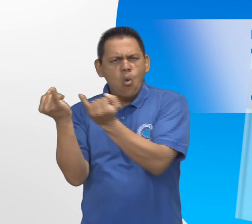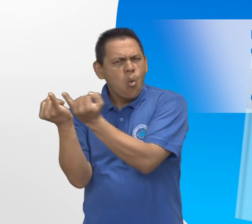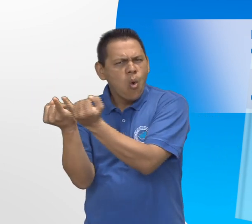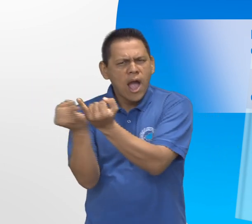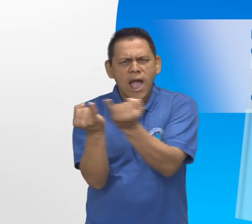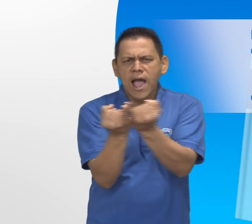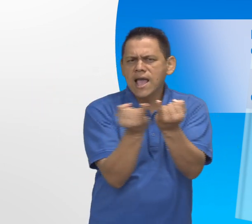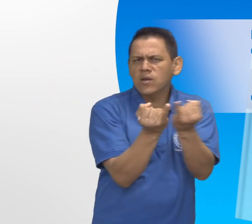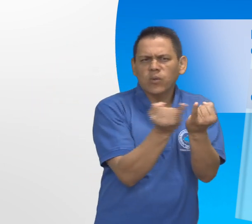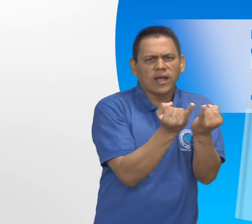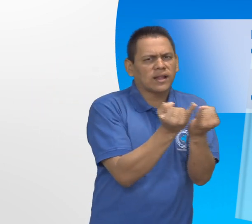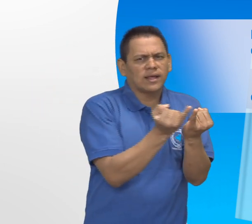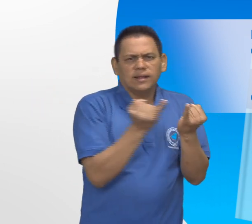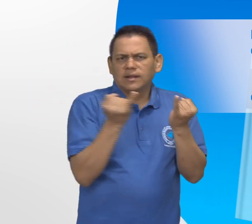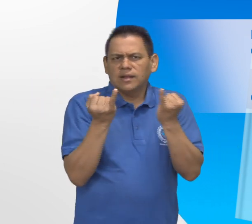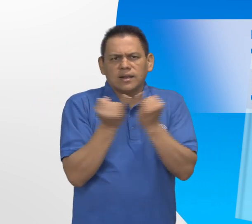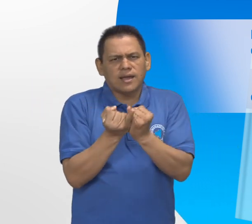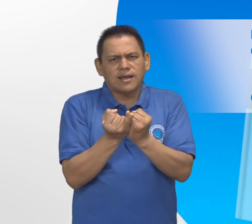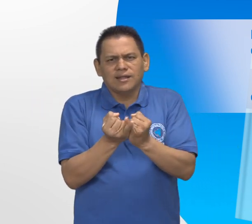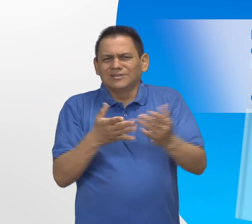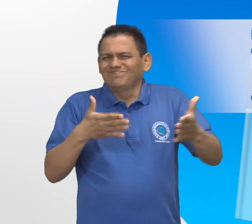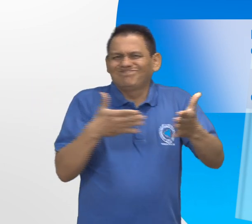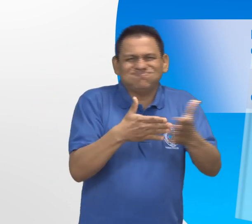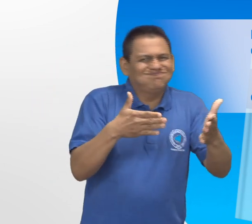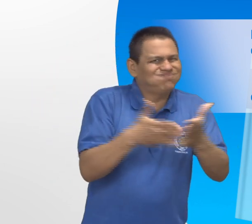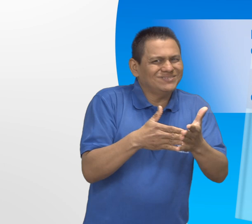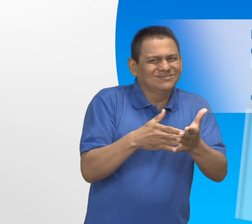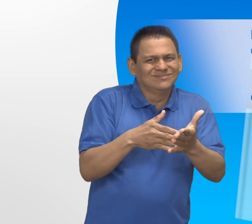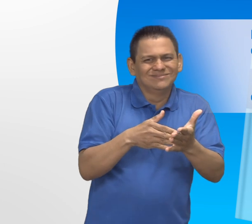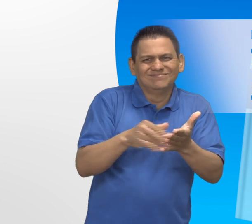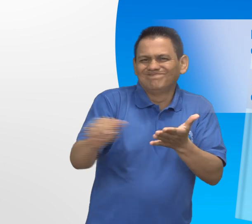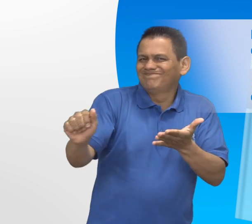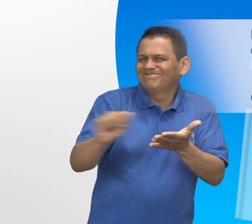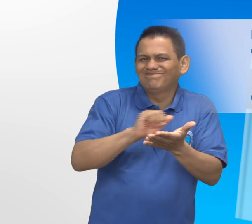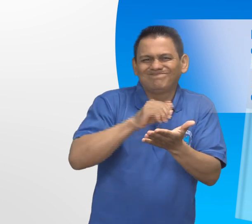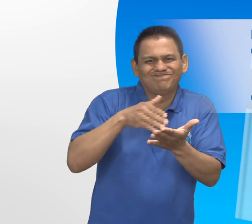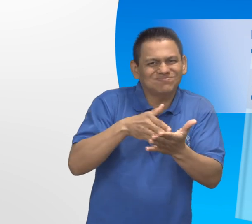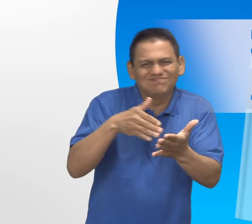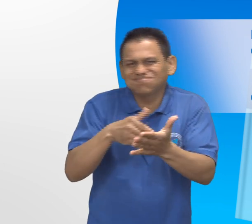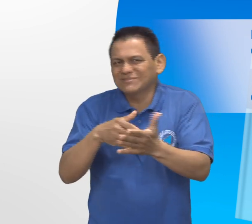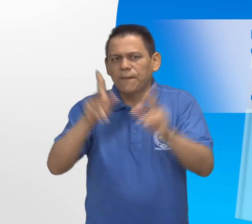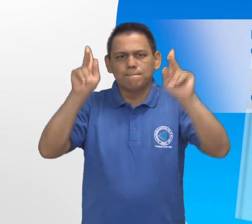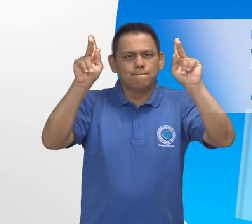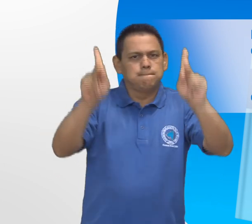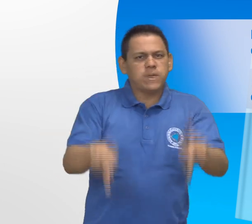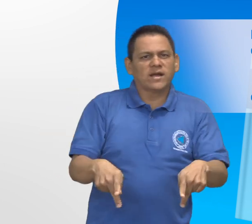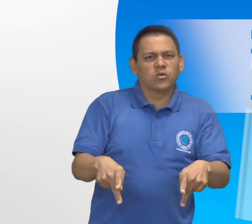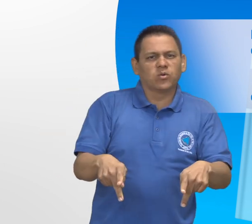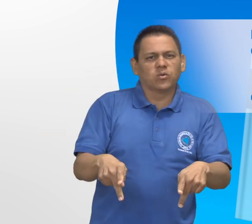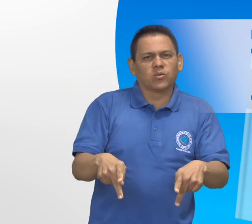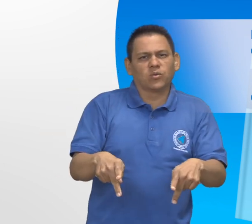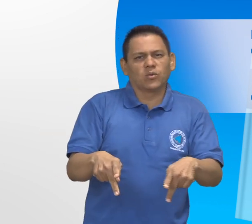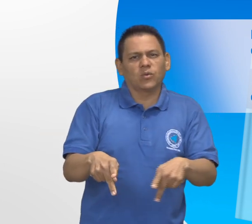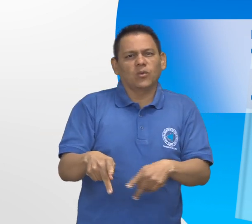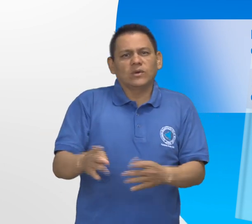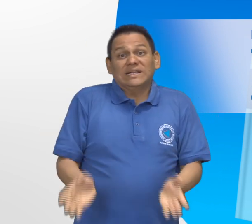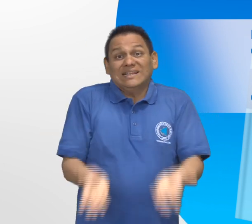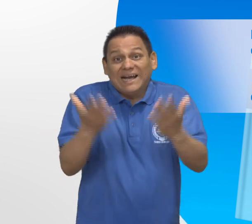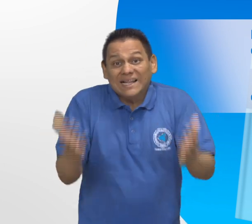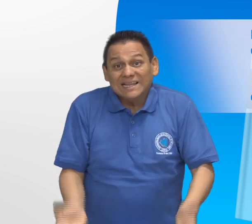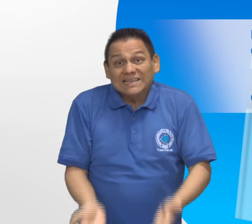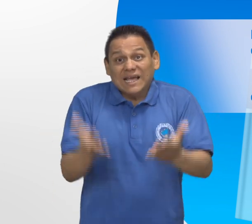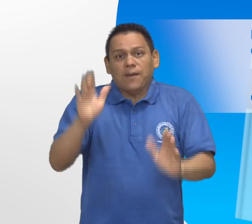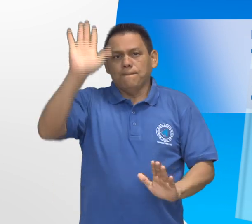Es obligación del Estado eliminar los obstáculos que impidan de hecho la